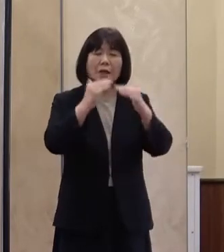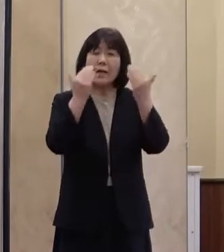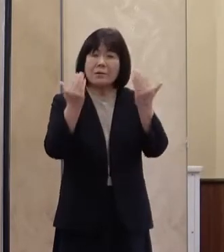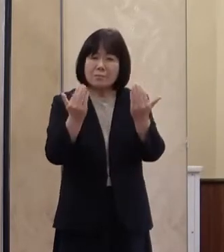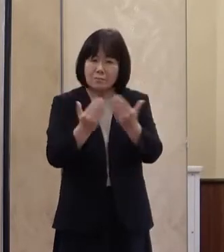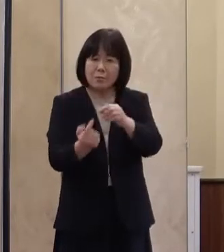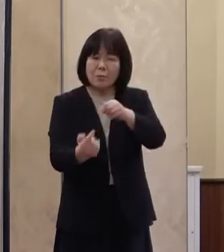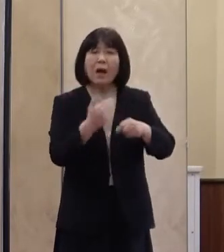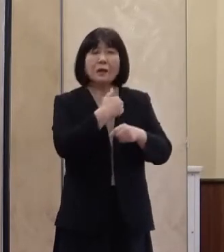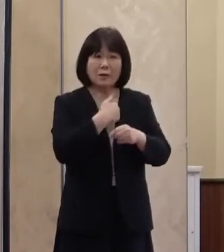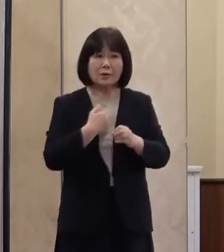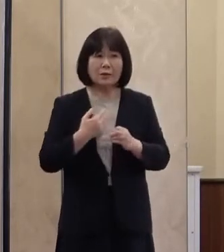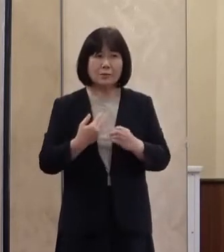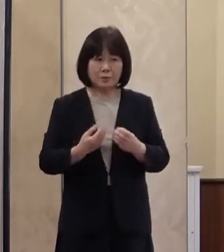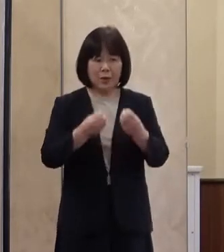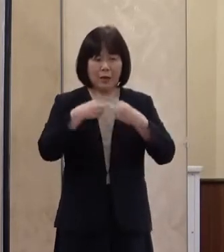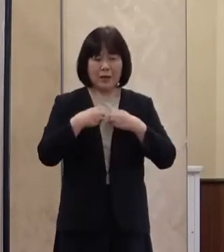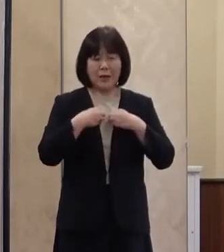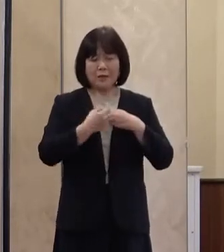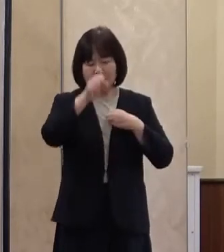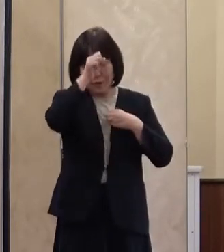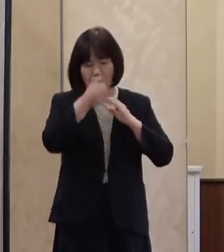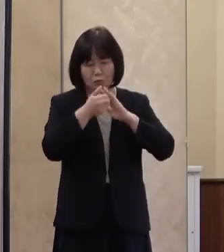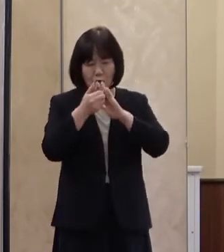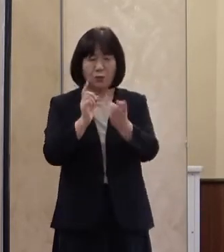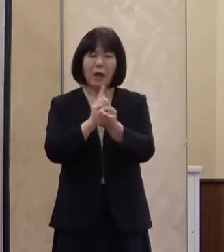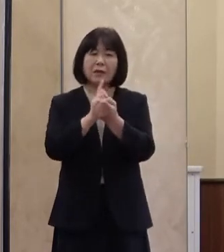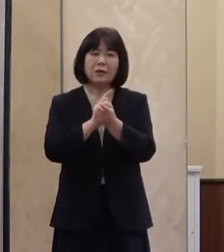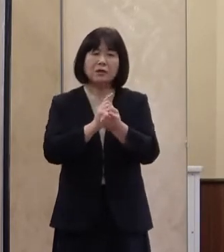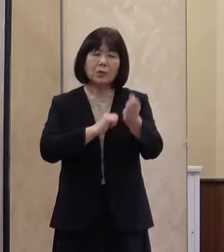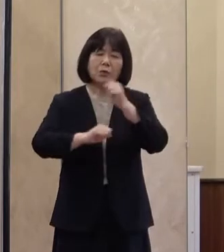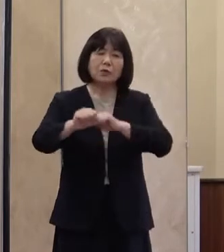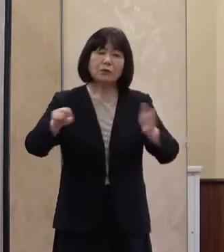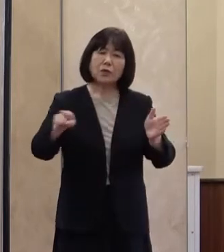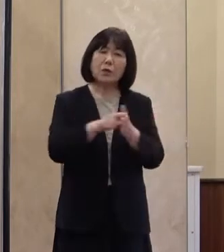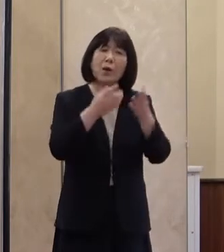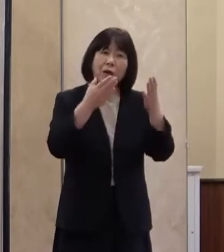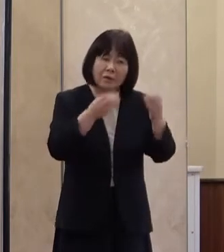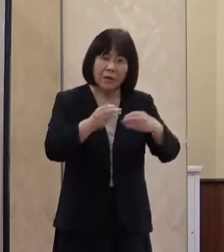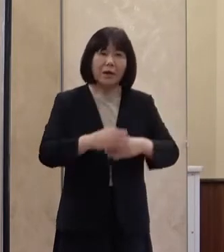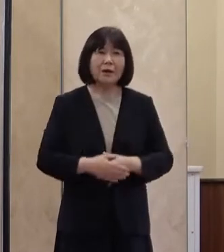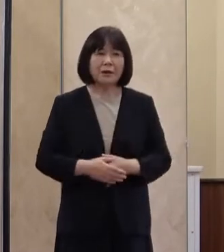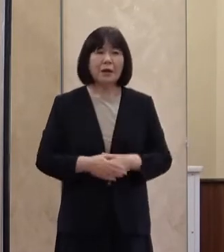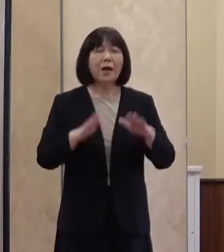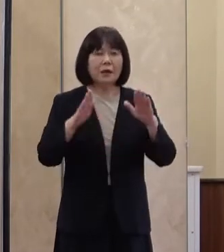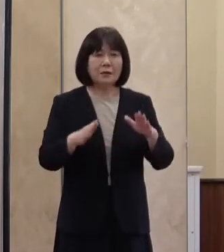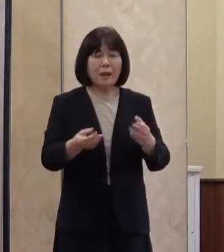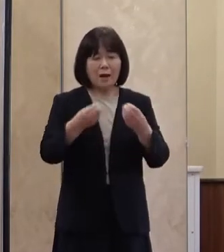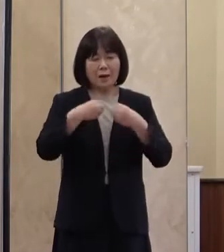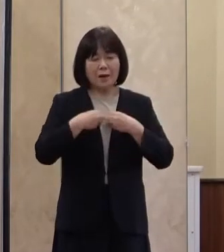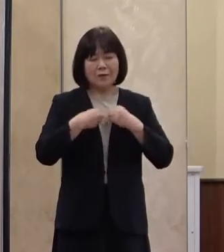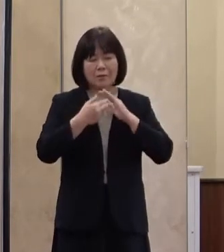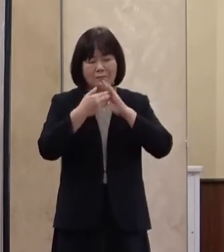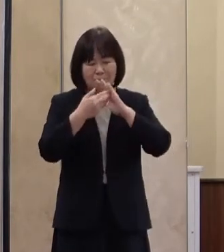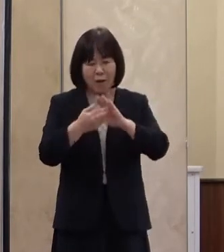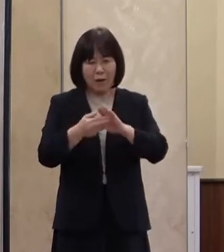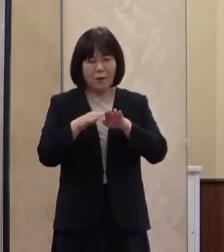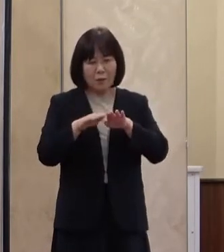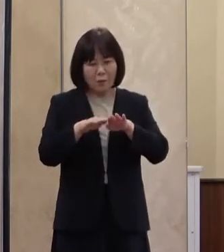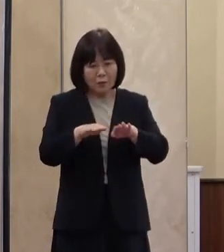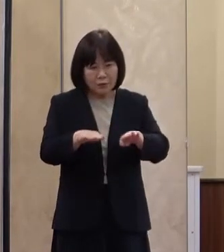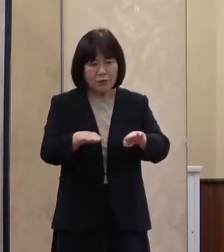間感染症対策も取り組もうというのでやってきてくれたわけですから、今度は感染症対策が一定を定着してきたんであれば、今